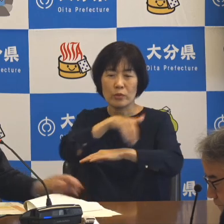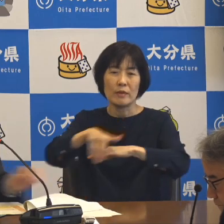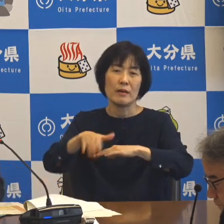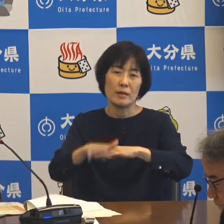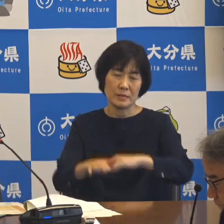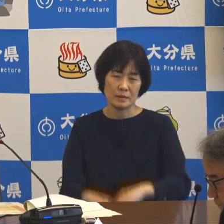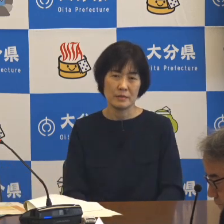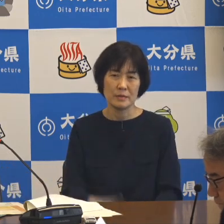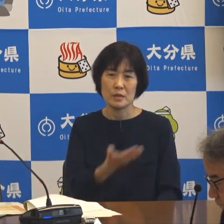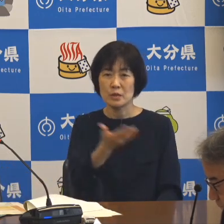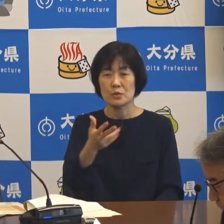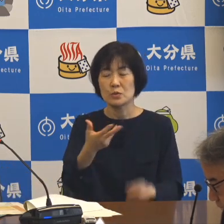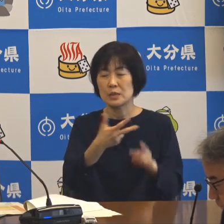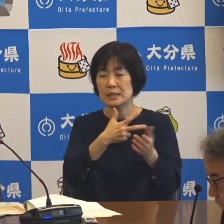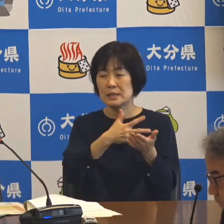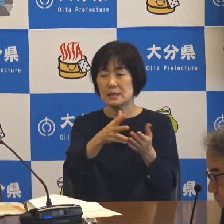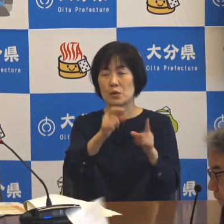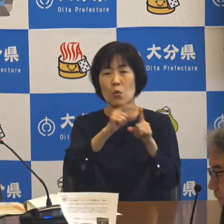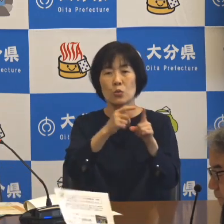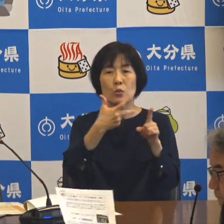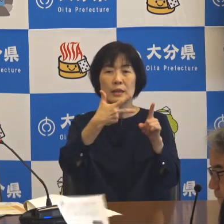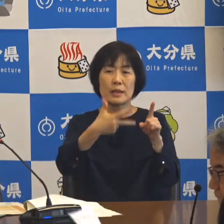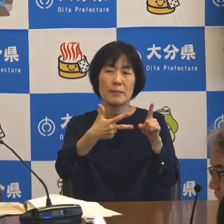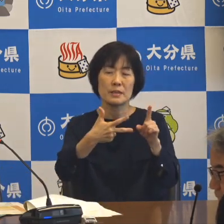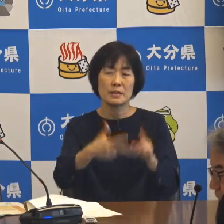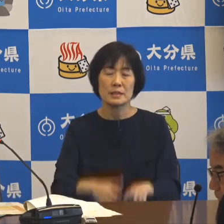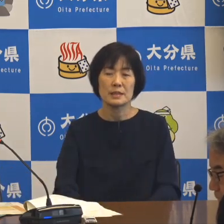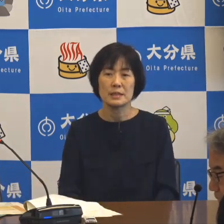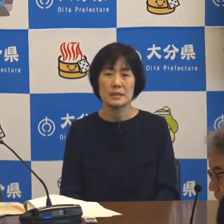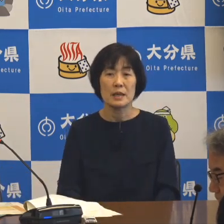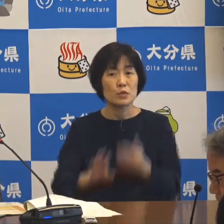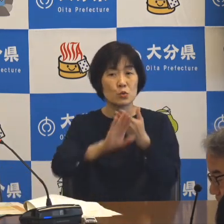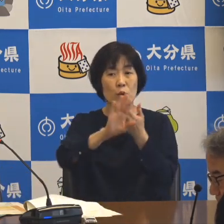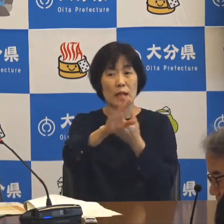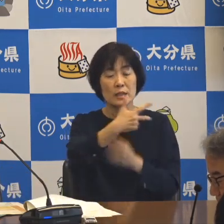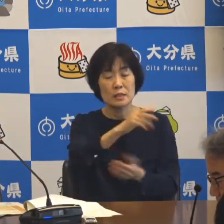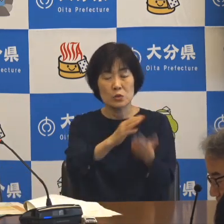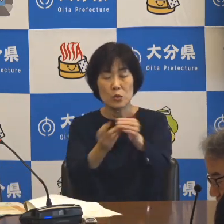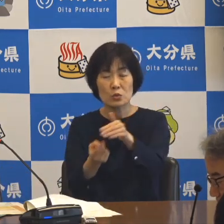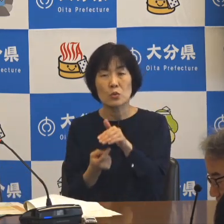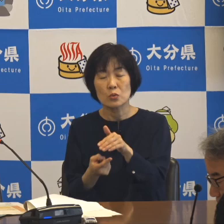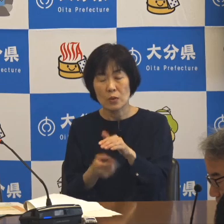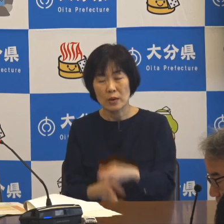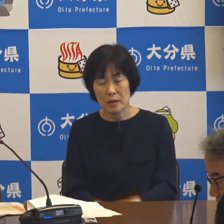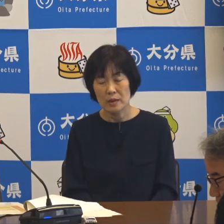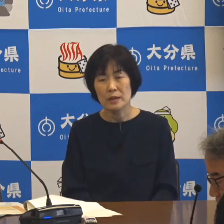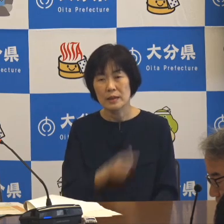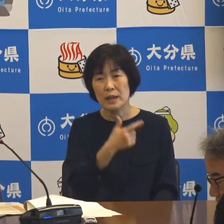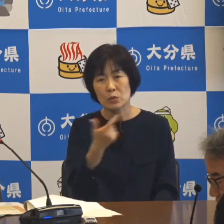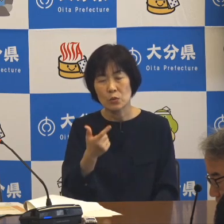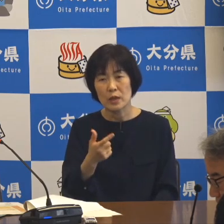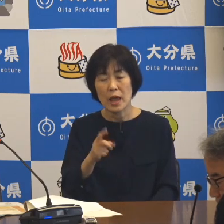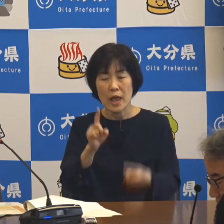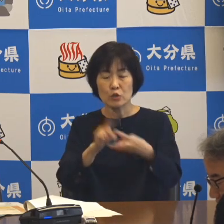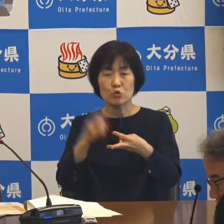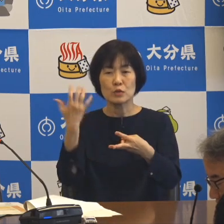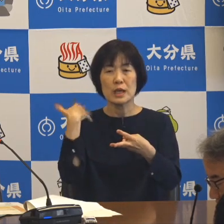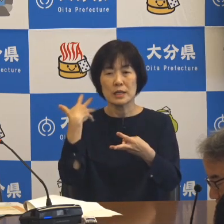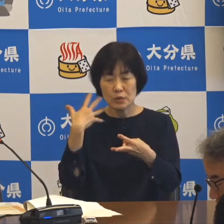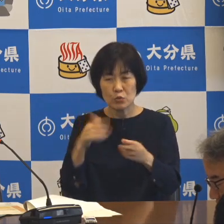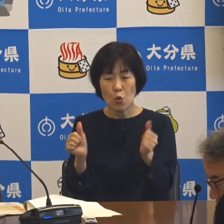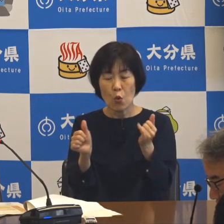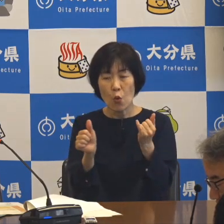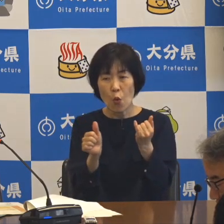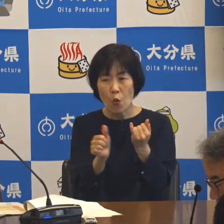とですね、それ以外も市町村でありますとか商工団体で主催する婚活イベントがたくさんあります